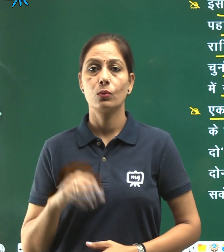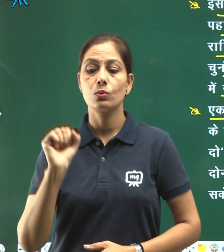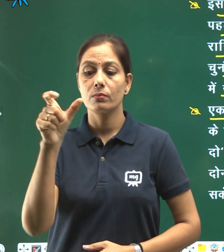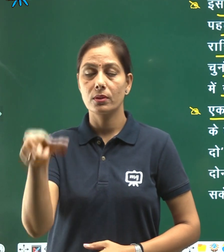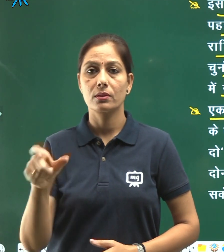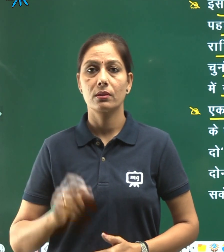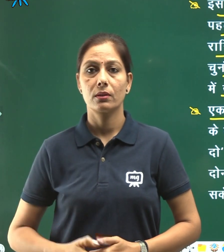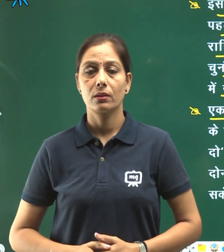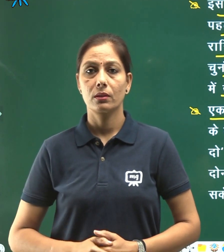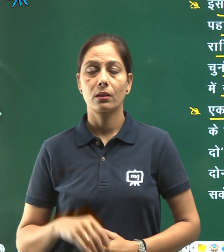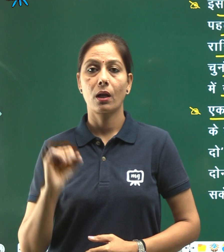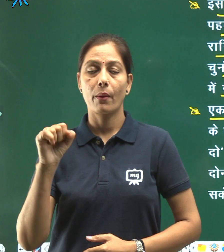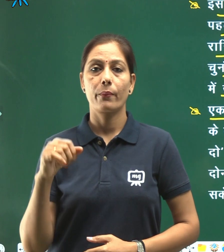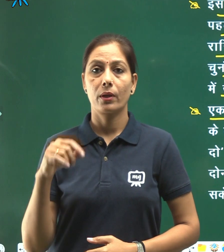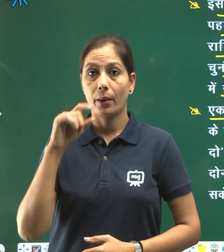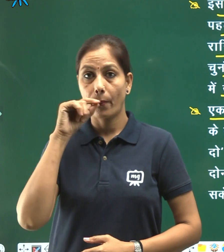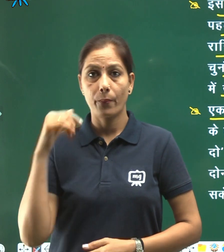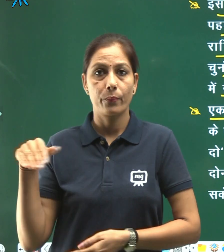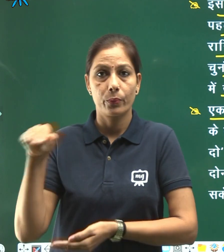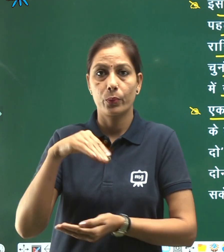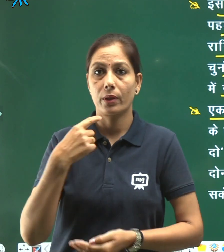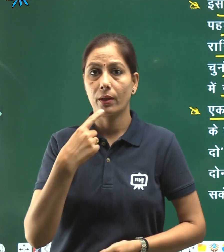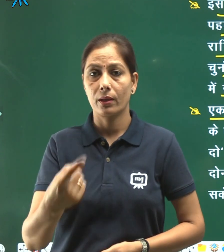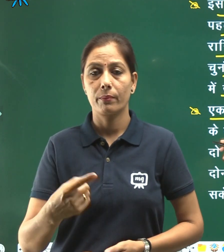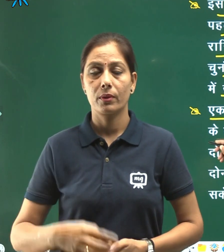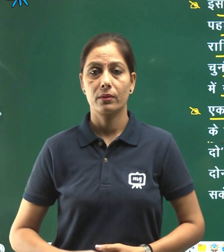उसने अपने बेटों के कहने पर